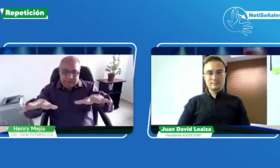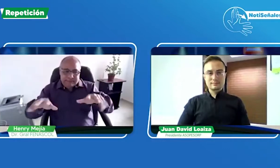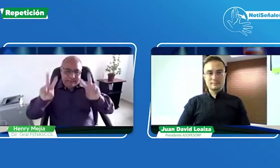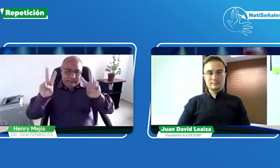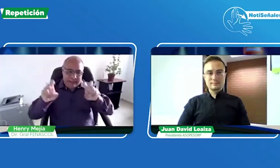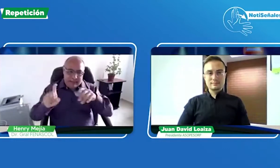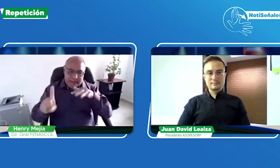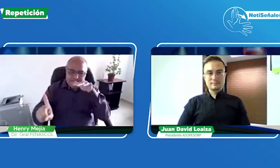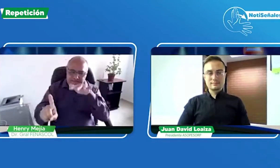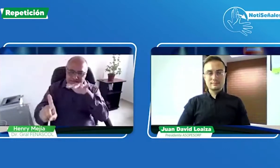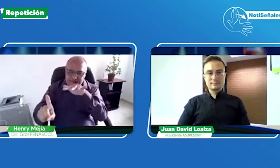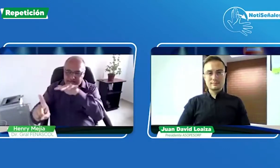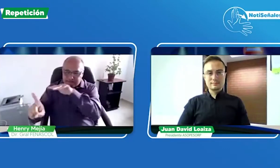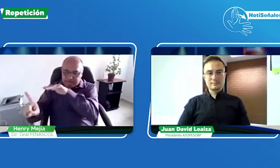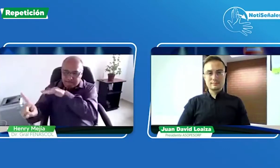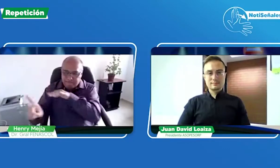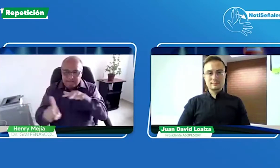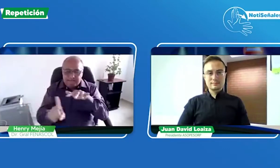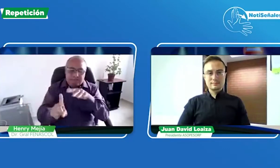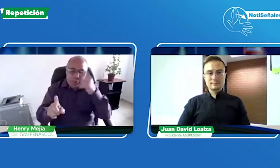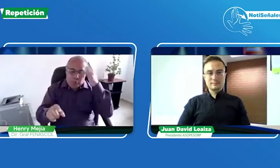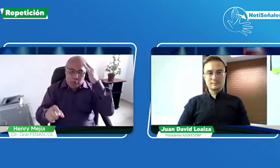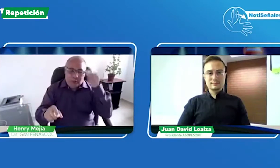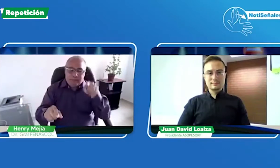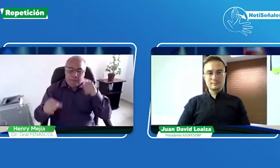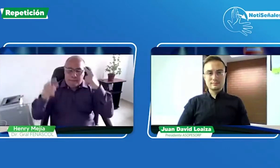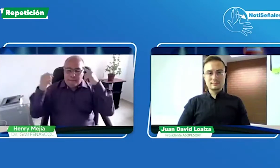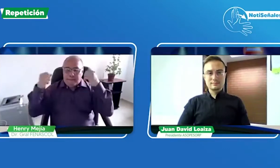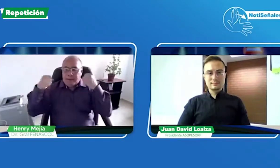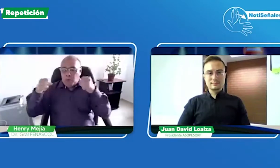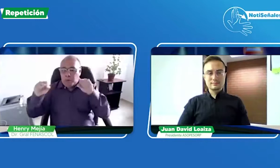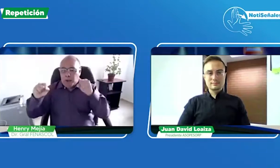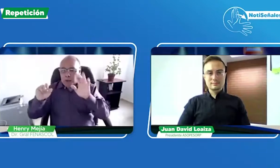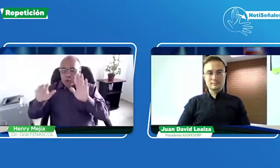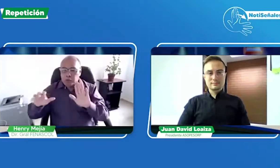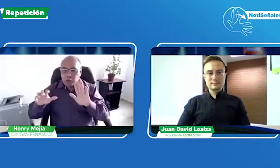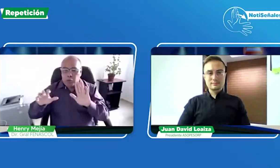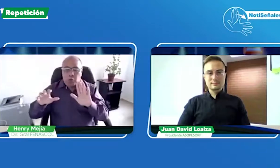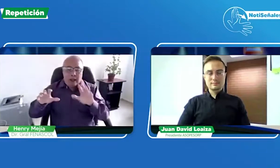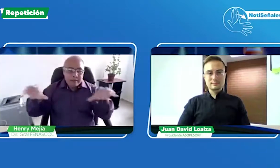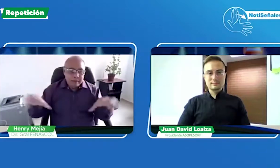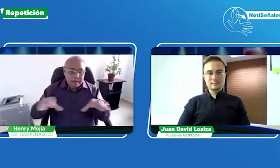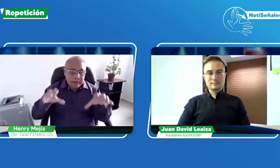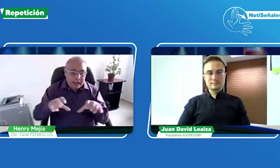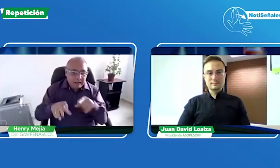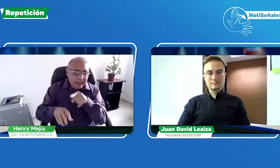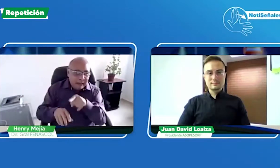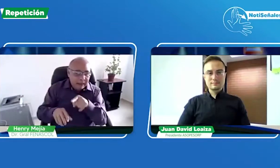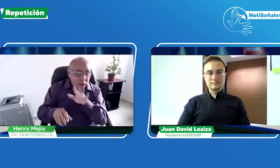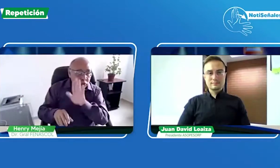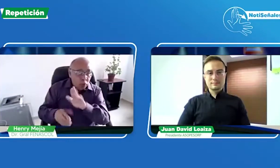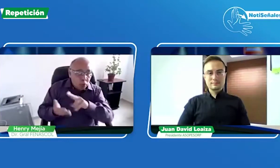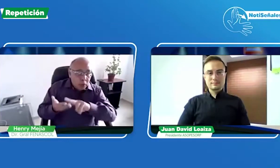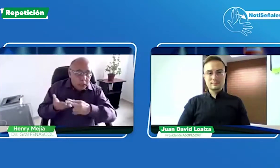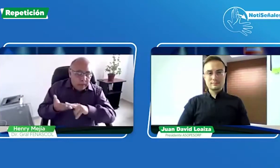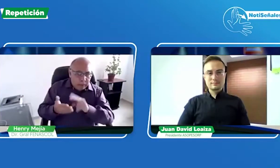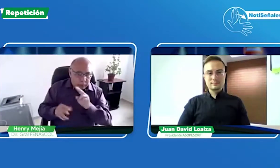el video que ustedes difundieron acerca de estos procesos de incidencia que ustedes quieren hacer por la